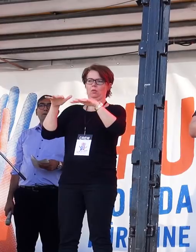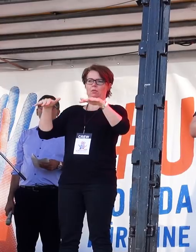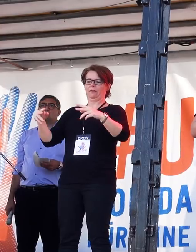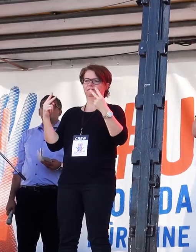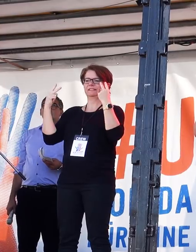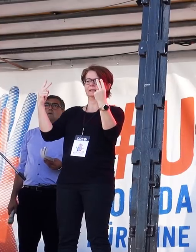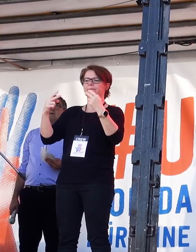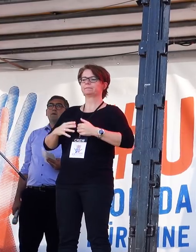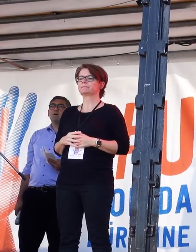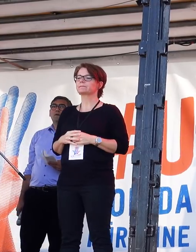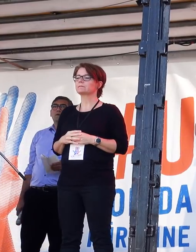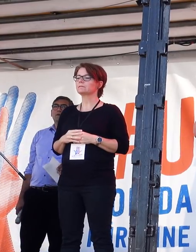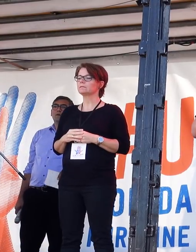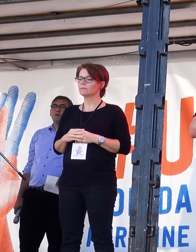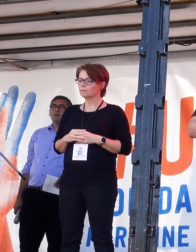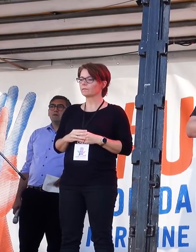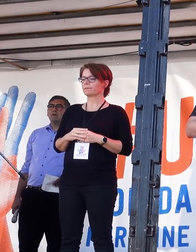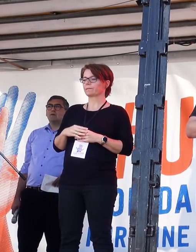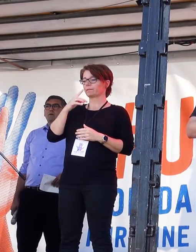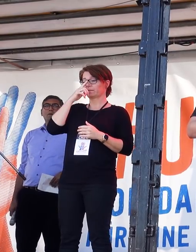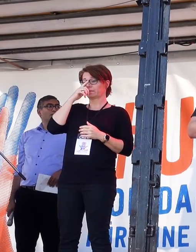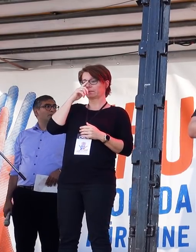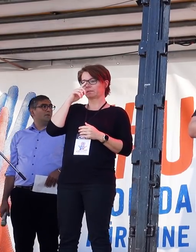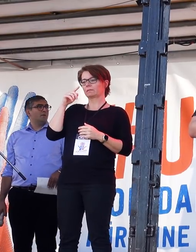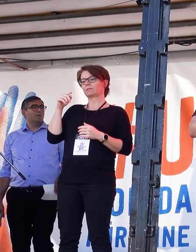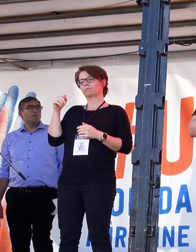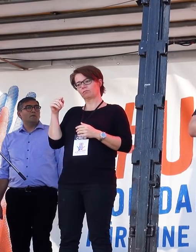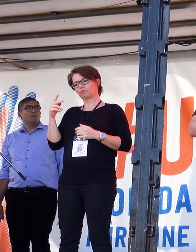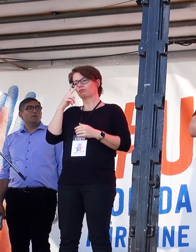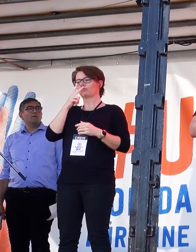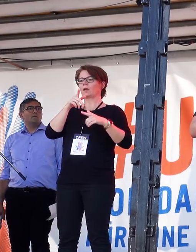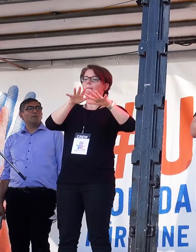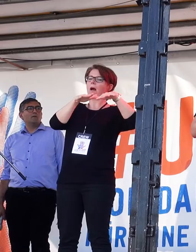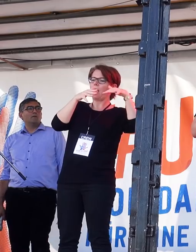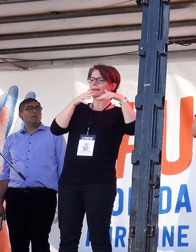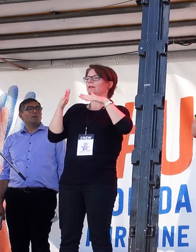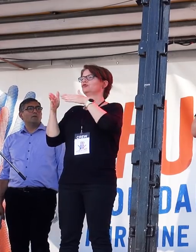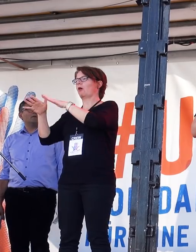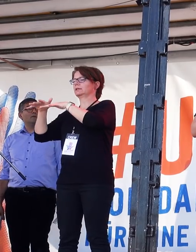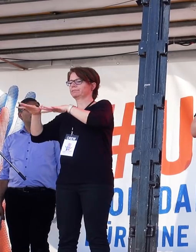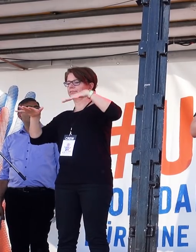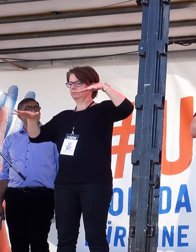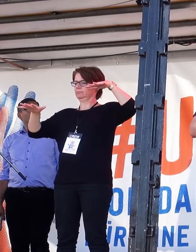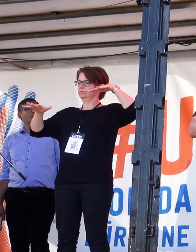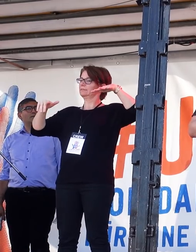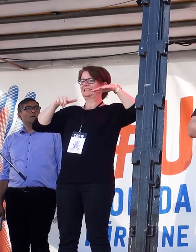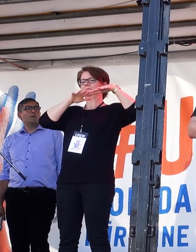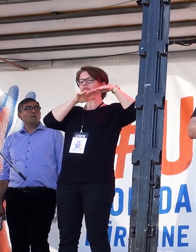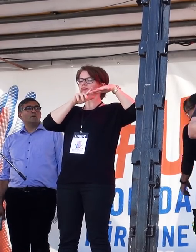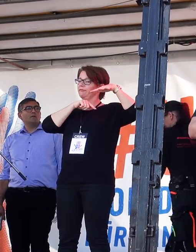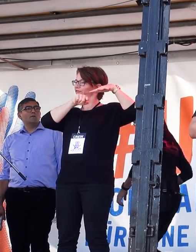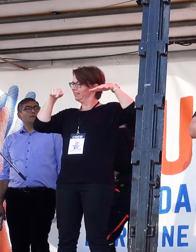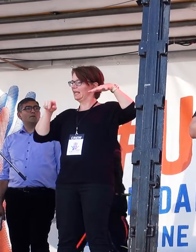Wartet nicht, bis aus Parlamenten und von der Straße gegen Vielfalt, soziokulturelle Arbeit oder ein Kunstwerk so